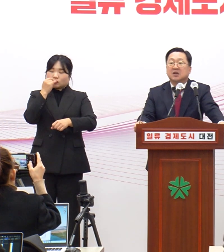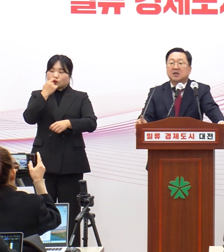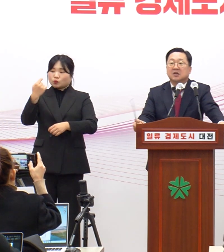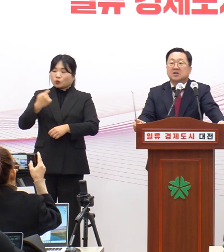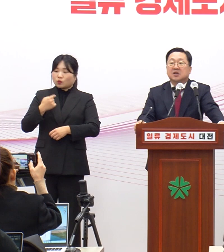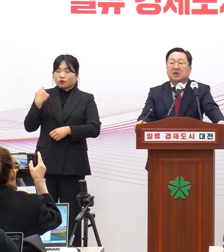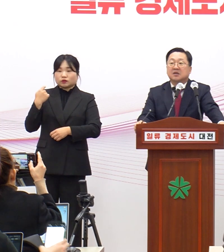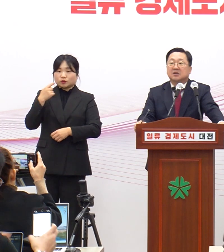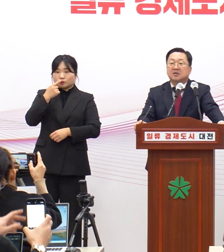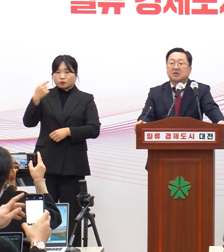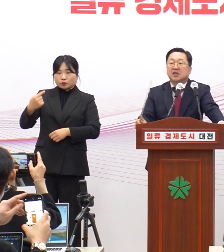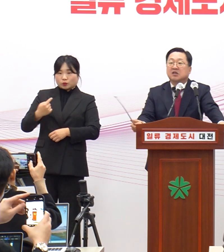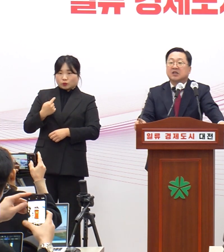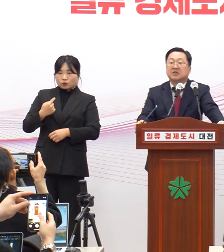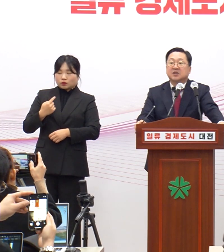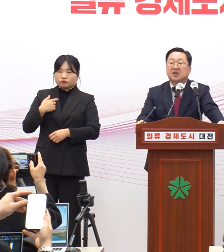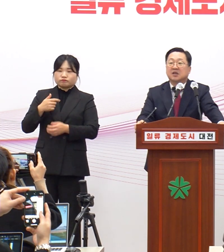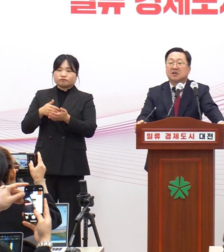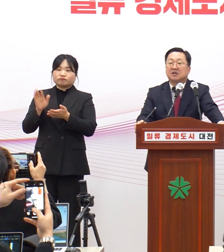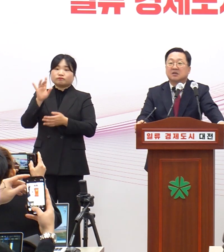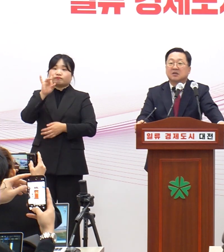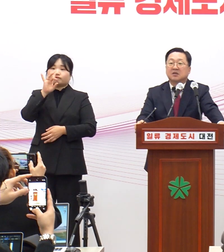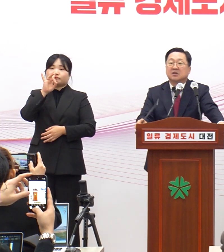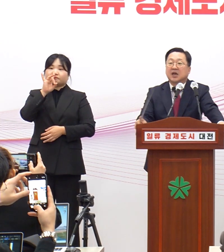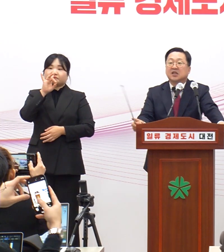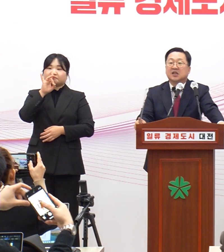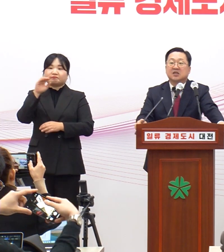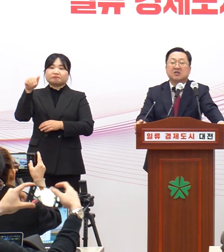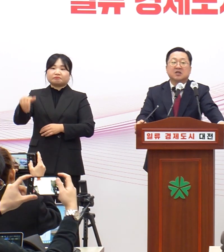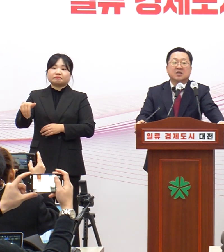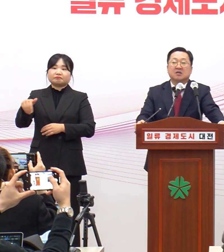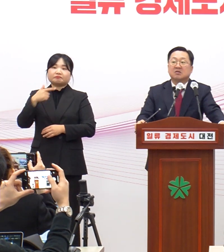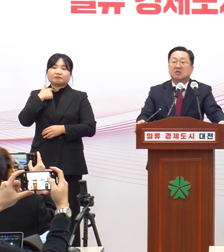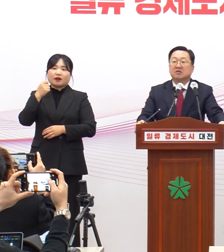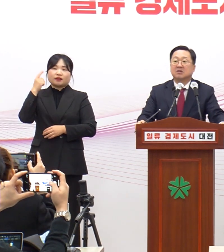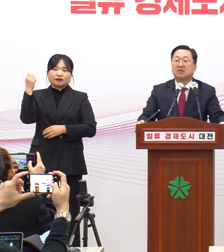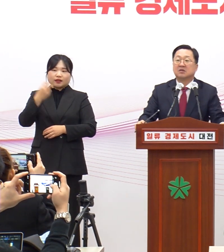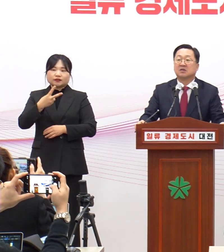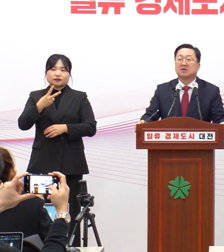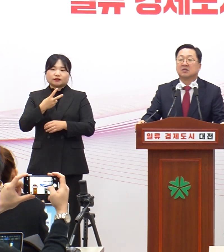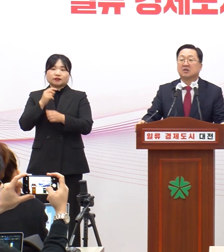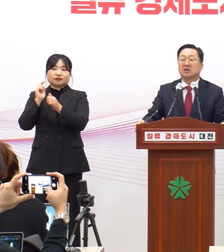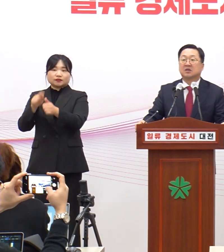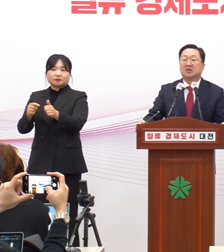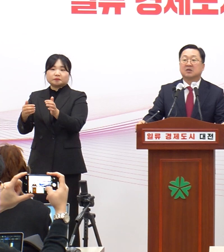했는데 제가 퇴짜 놨습니다. 이 다리 재설계하라고.